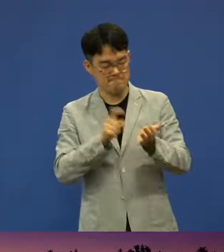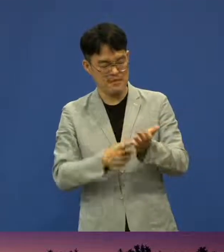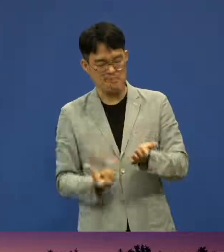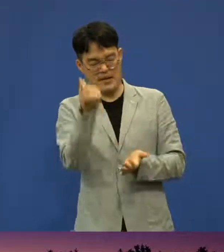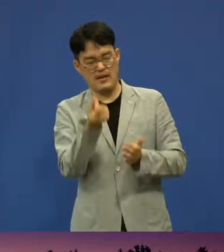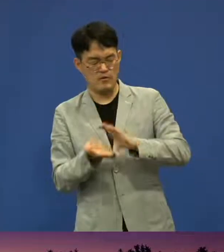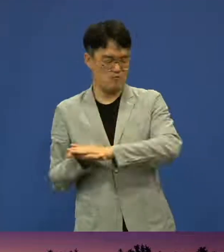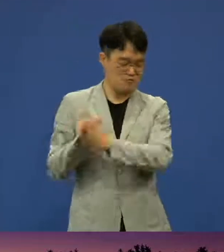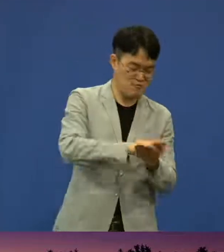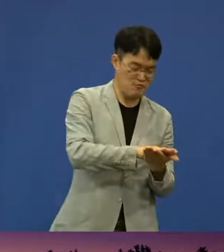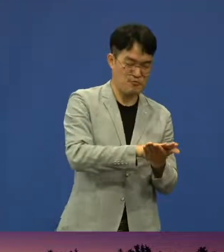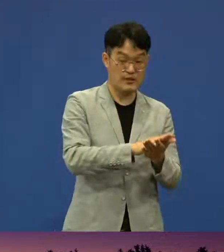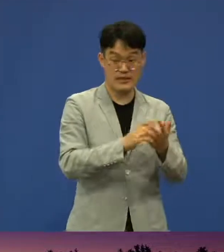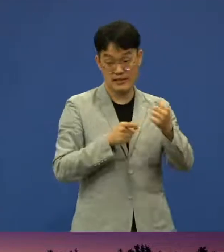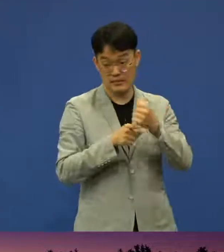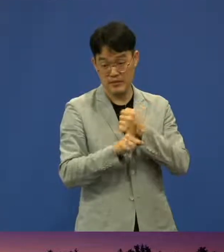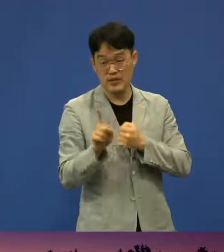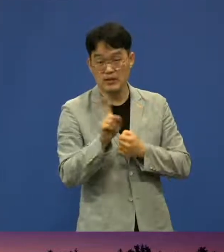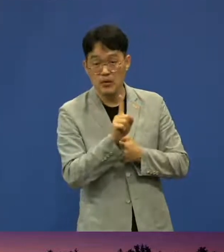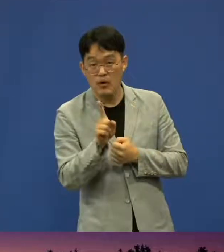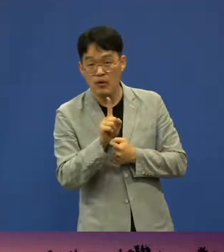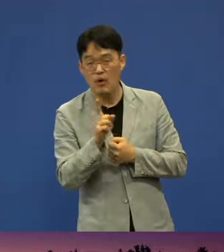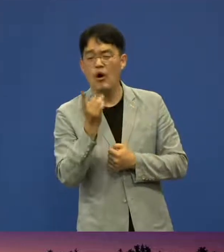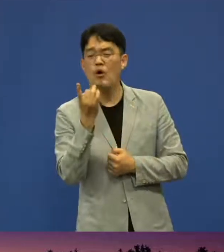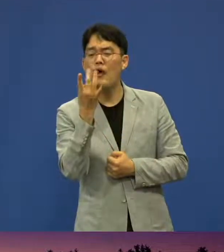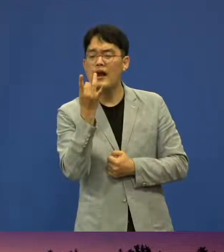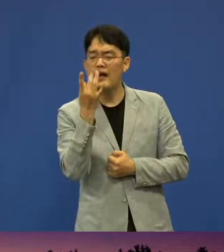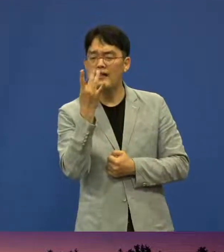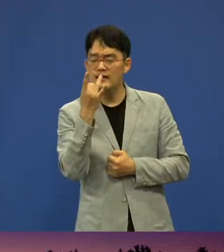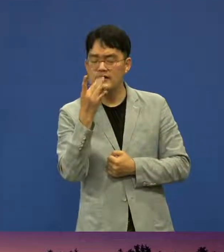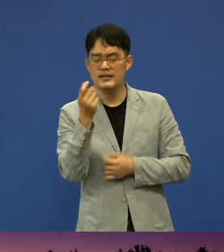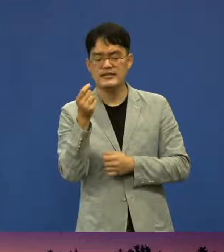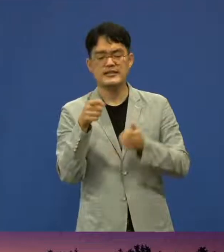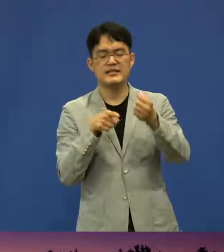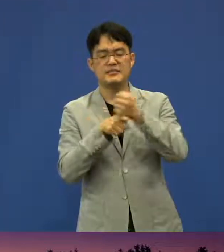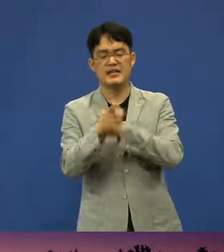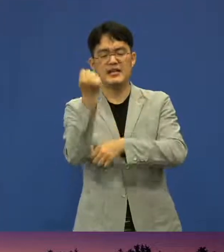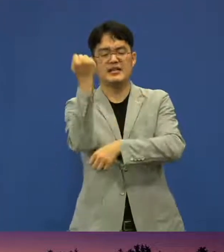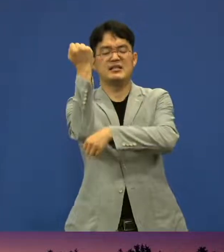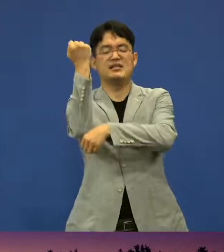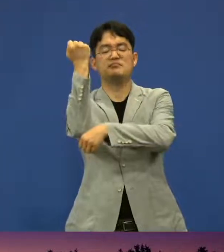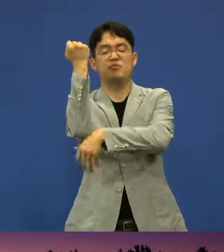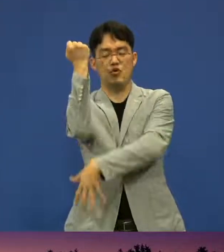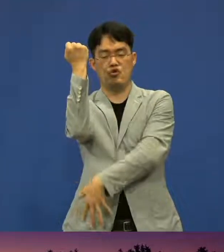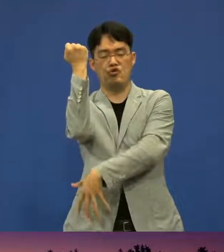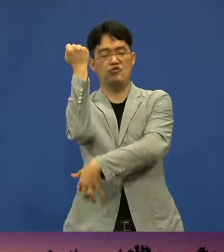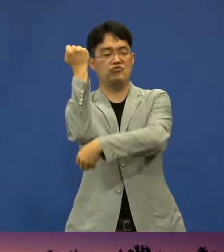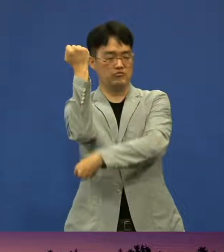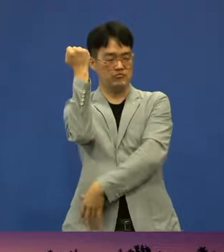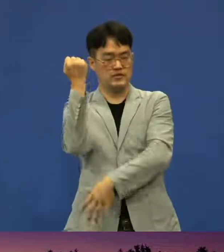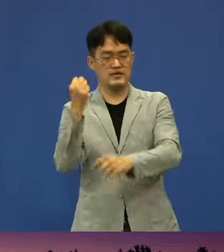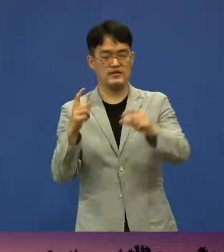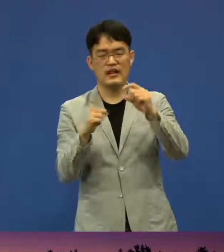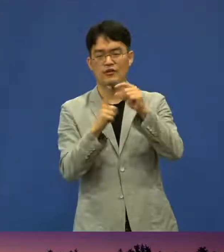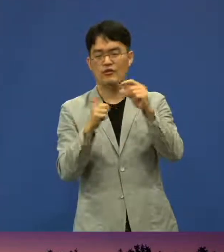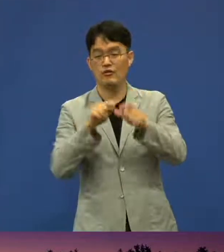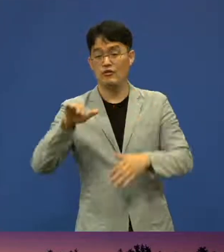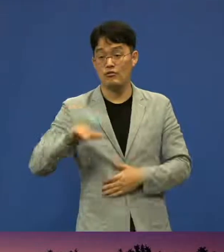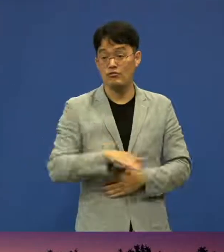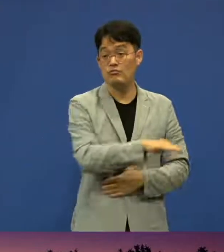의미는 Radical이 뿌리, 근본이라는 말에서 유래를 하고 있습니다. 우리의 삶을 굉장히